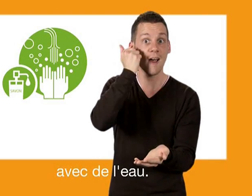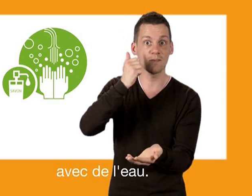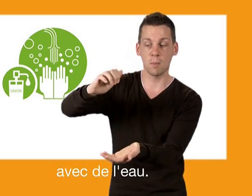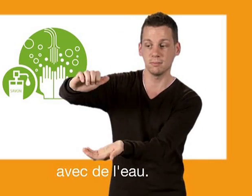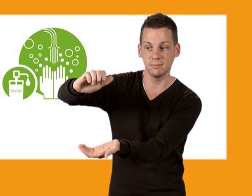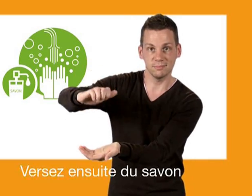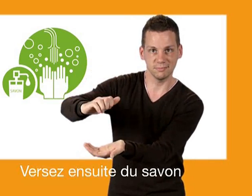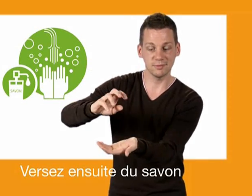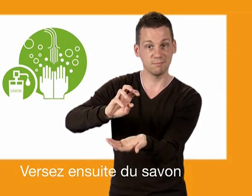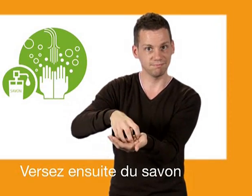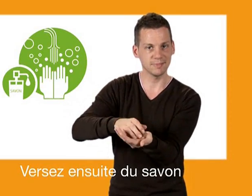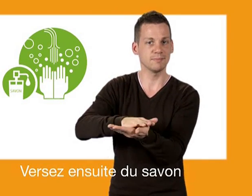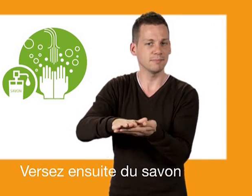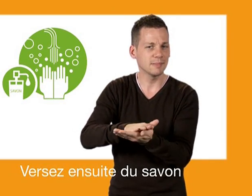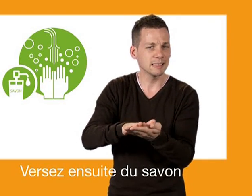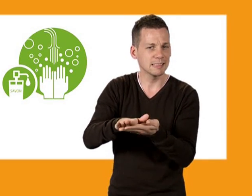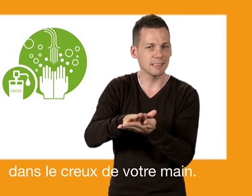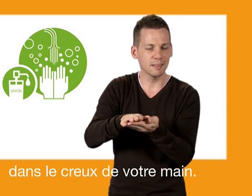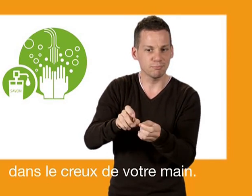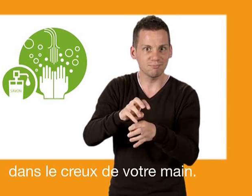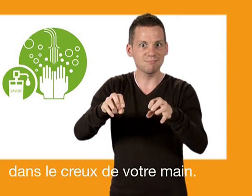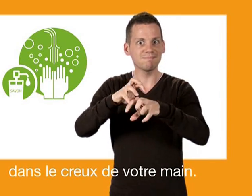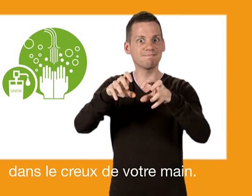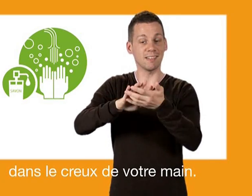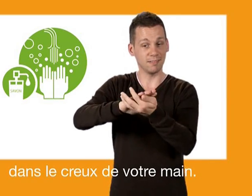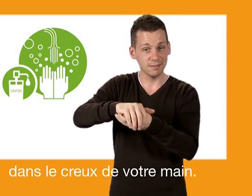mains avec de l'eau. Versez ensuite du savon dans le creux de votre main.